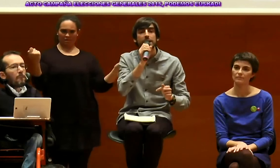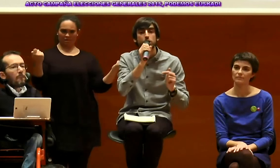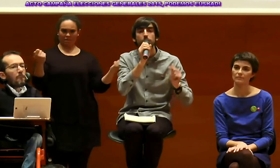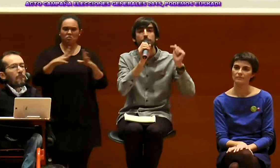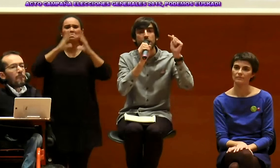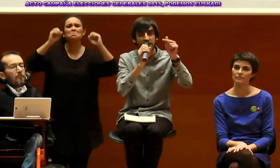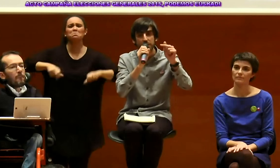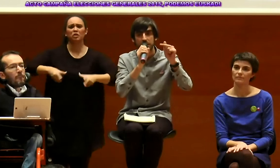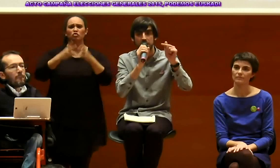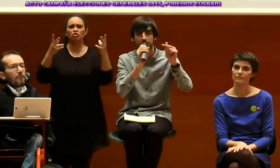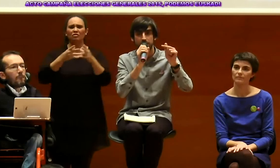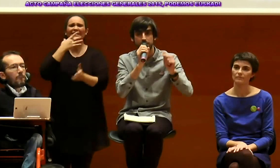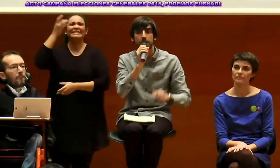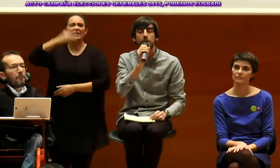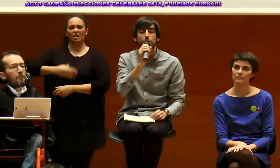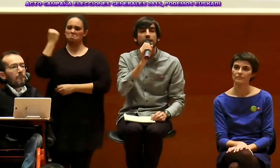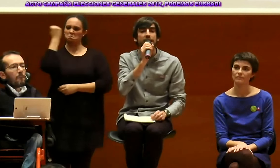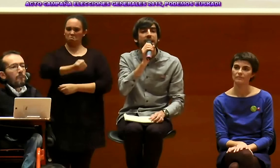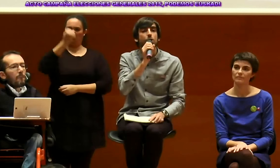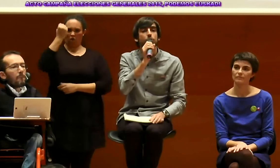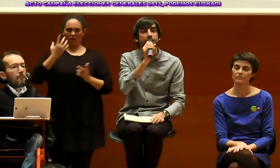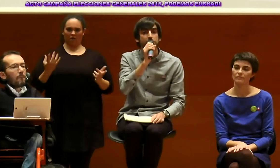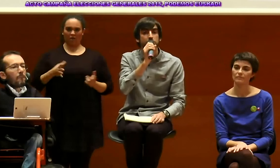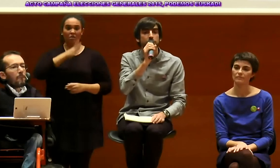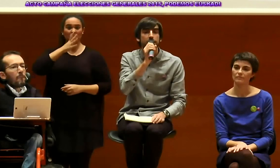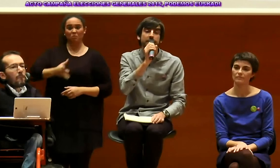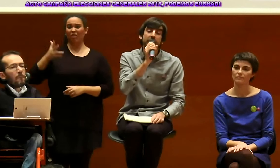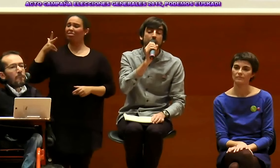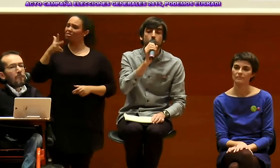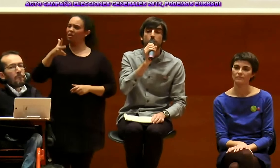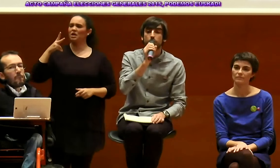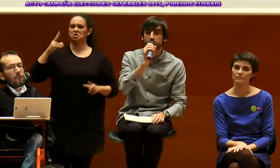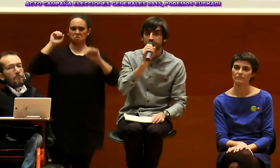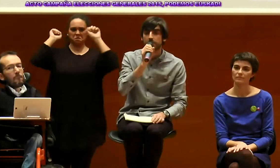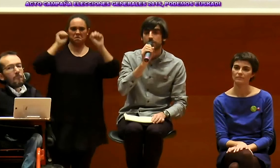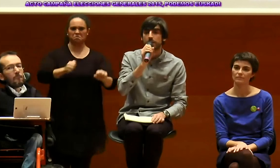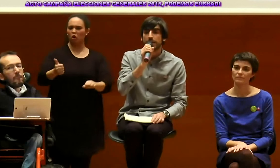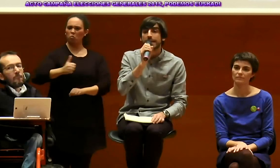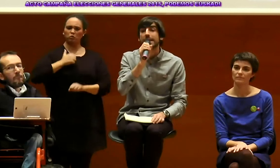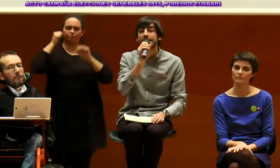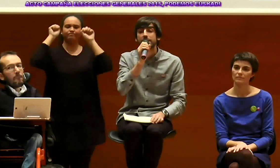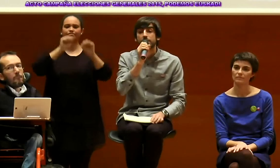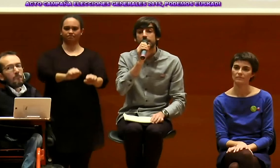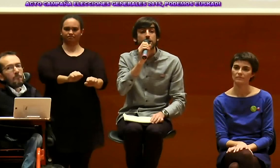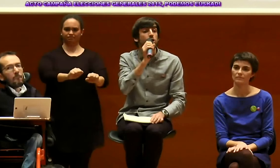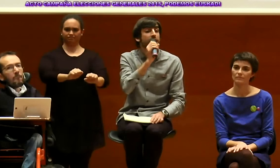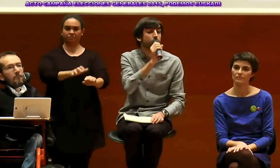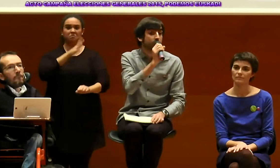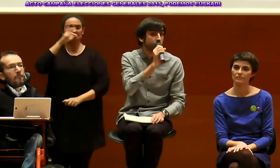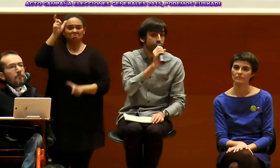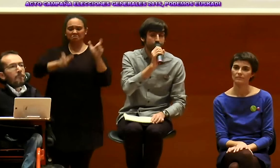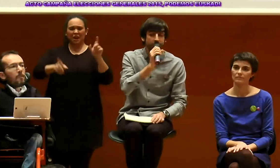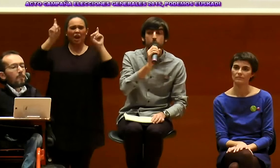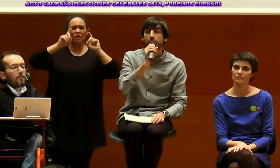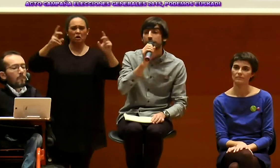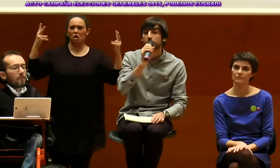social y lo rompe por arriba, además, porque niega un derecho, niega una oportunidad. Que quien recorta en